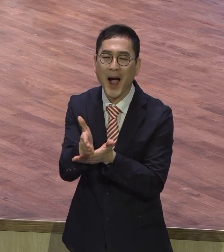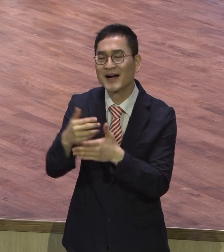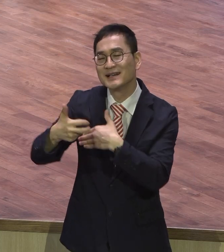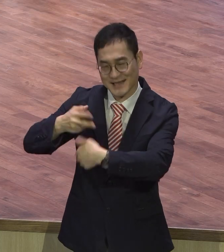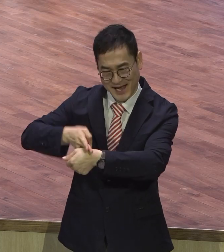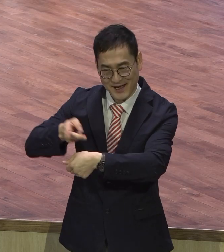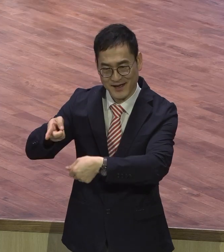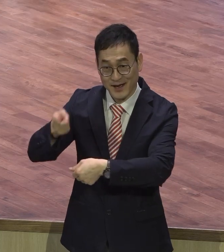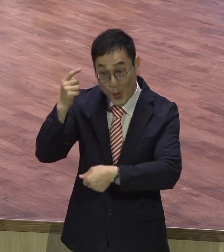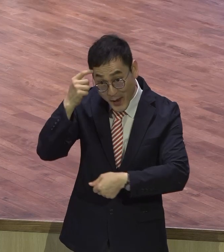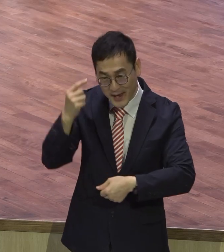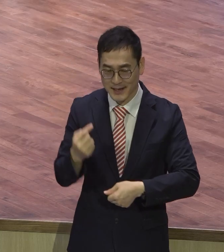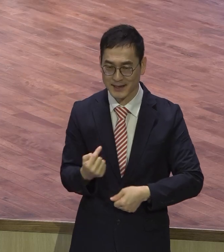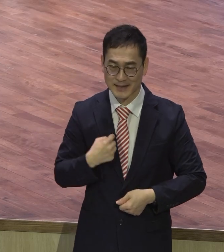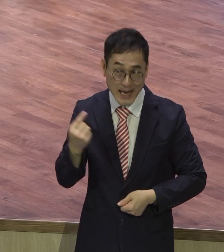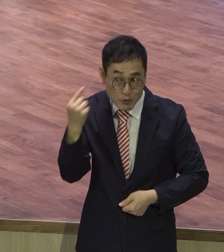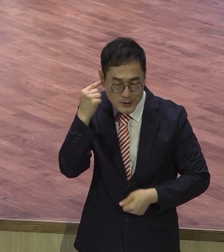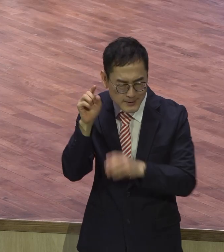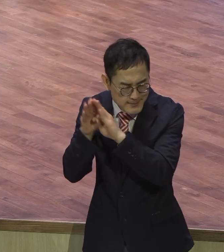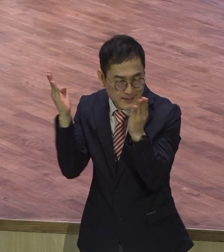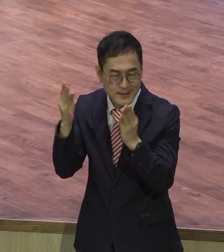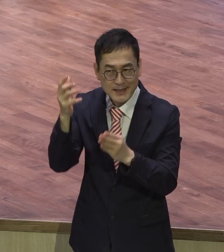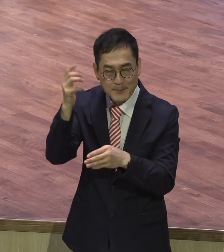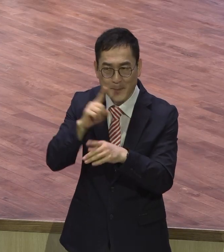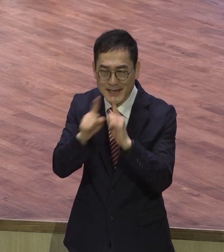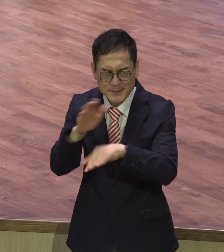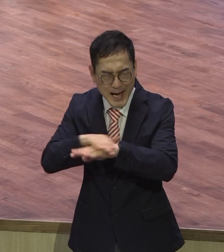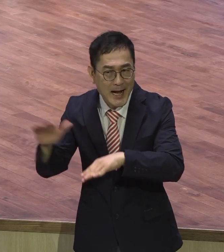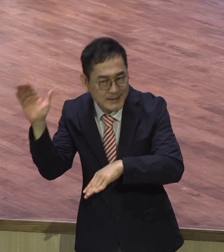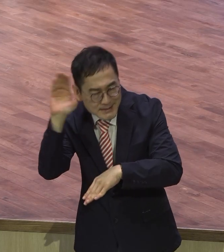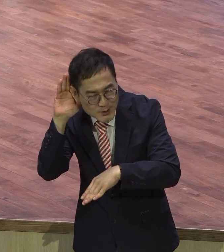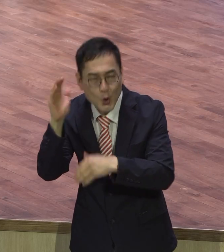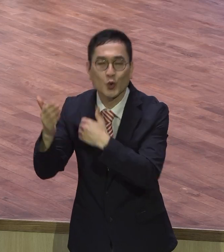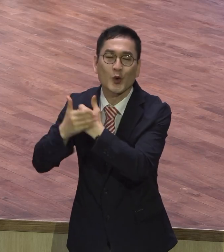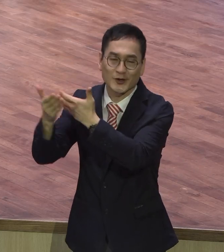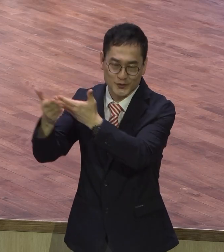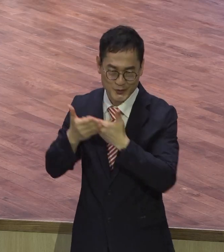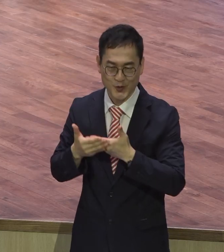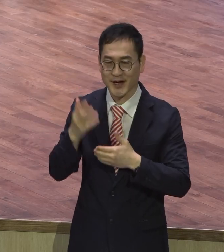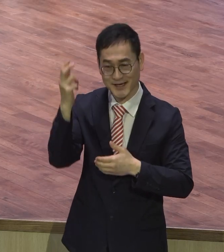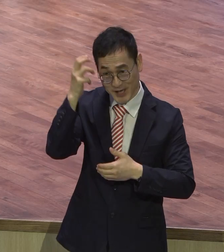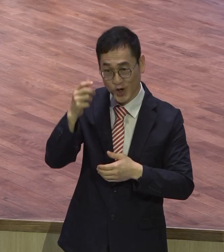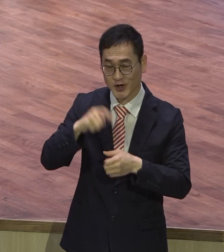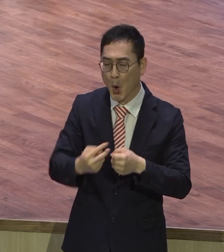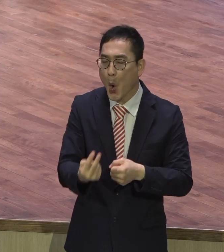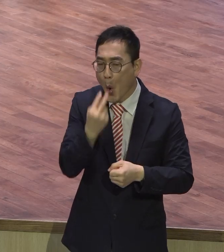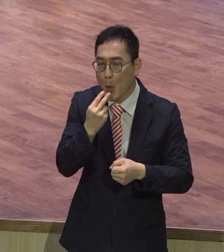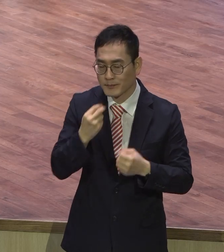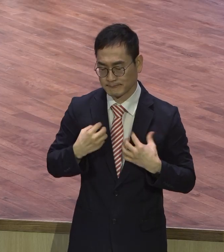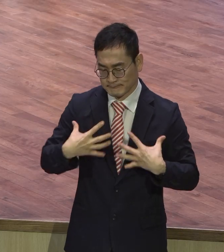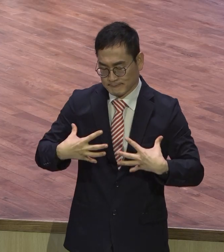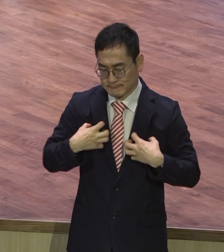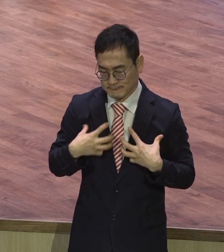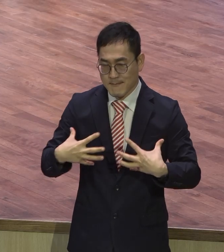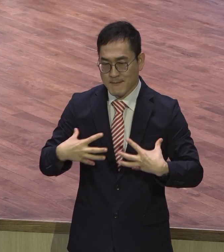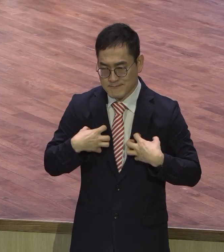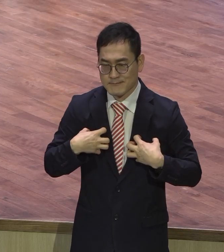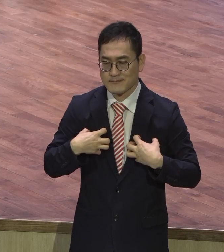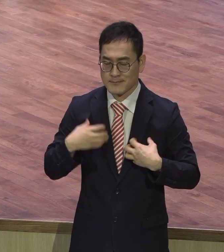있도록 나의 귀를 밝게 해 주십니다. 영지인 호흡을 마음껏 들이마시도록 내쉴 수 있도록